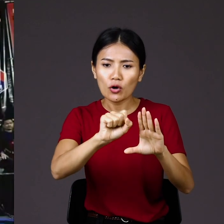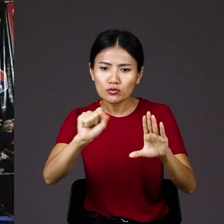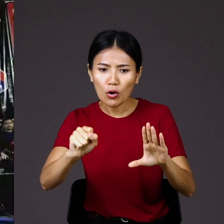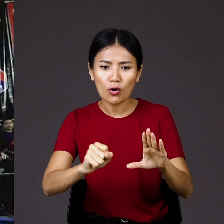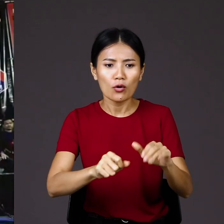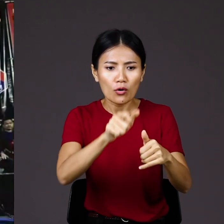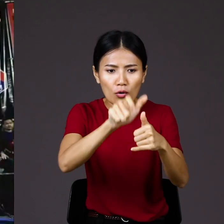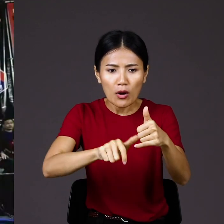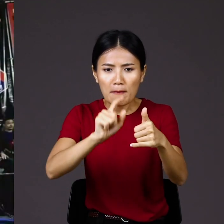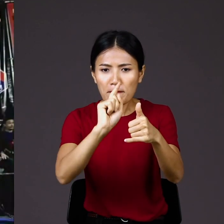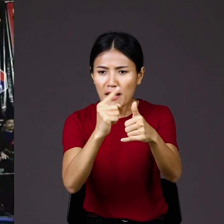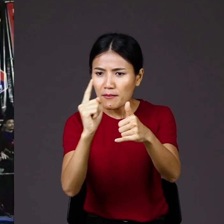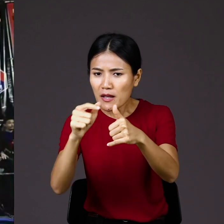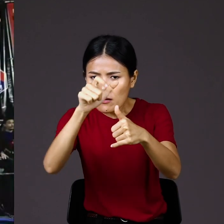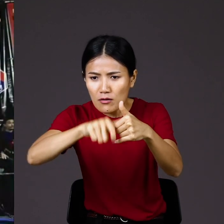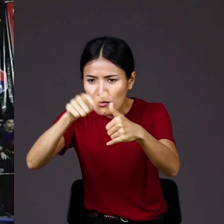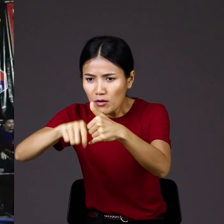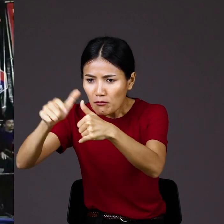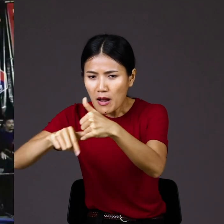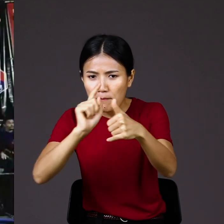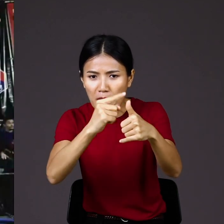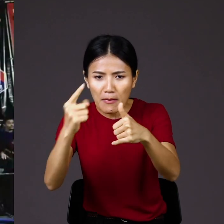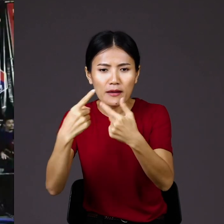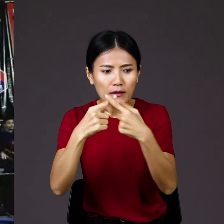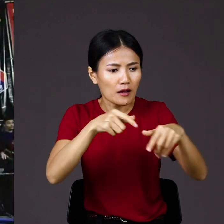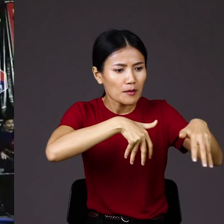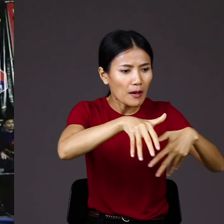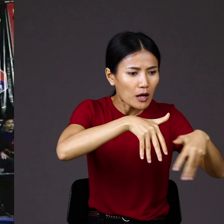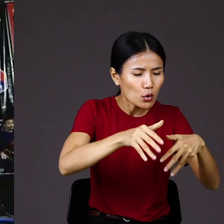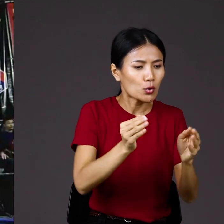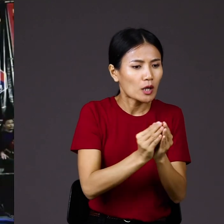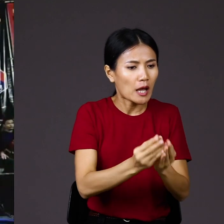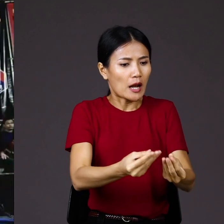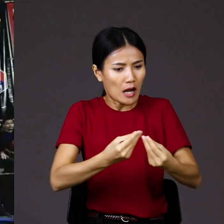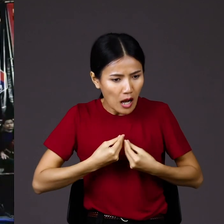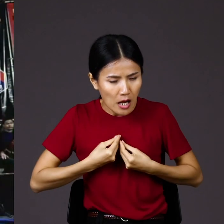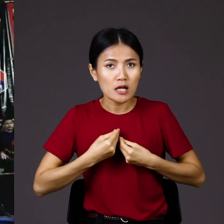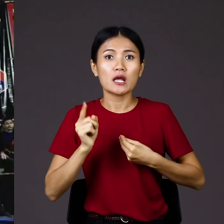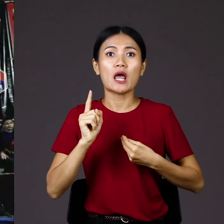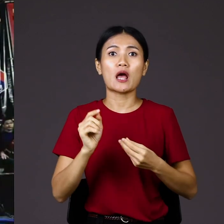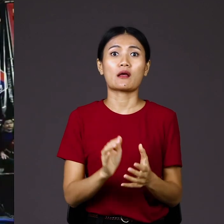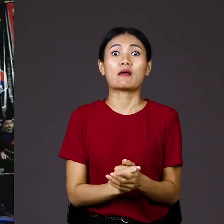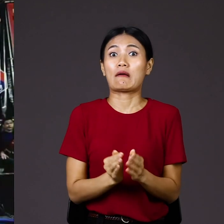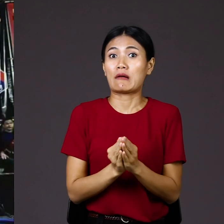แต่พี่น้องก็ให้ความไว้วางใจเราเลือกกันเข้ามาถึง